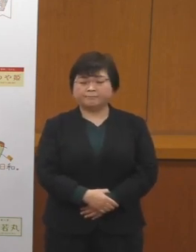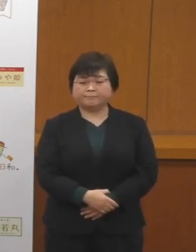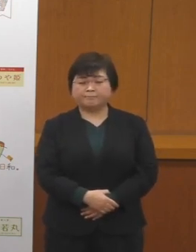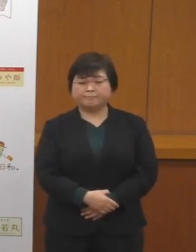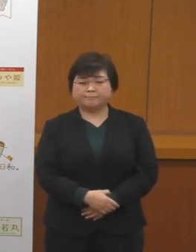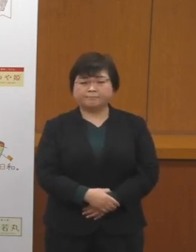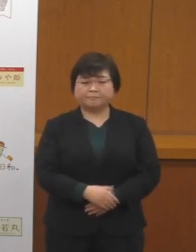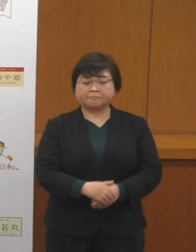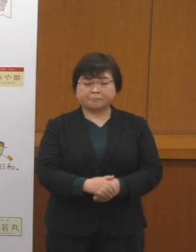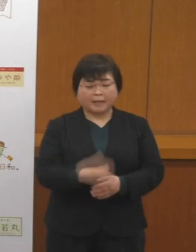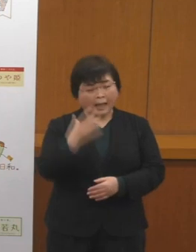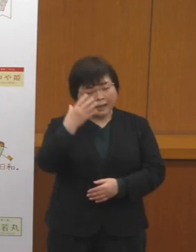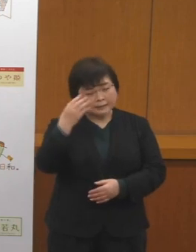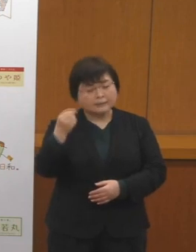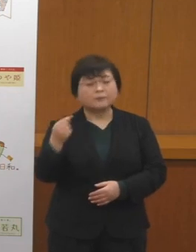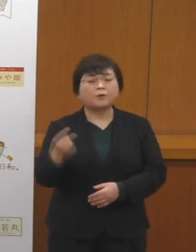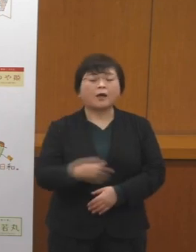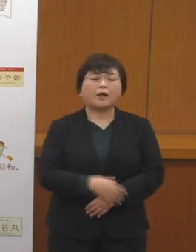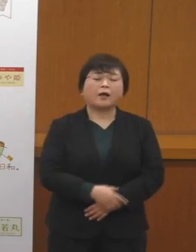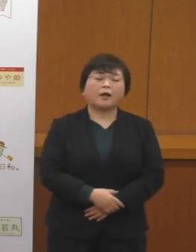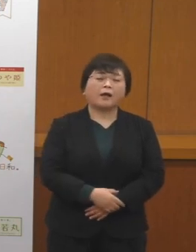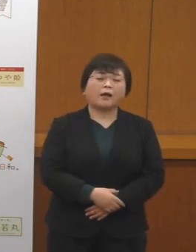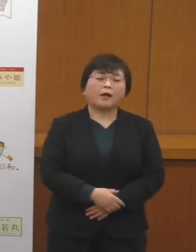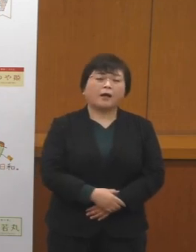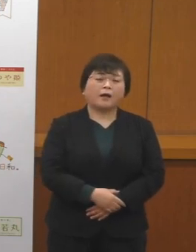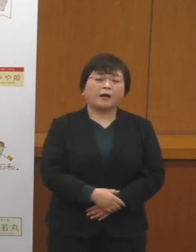県政の関心が